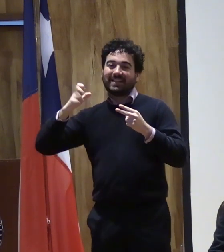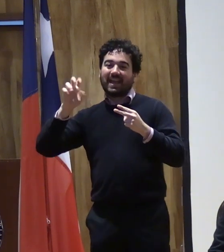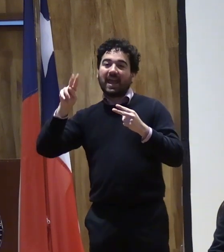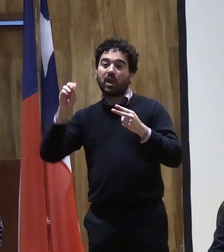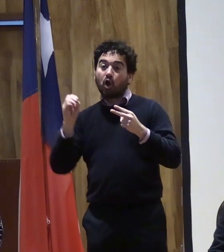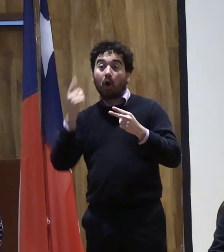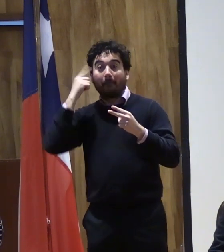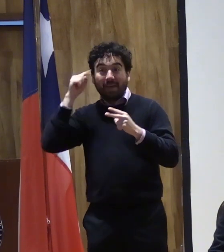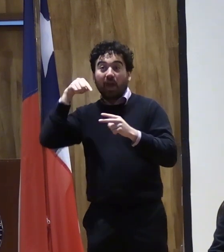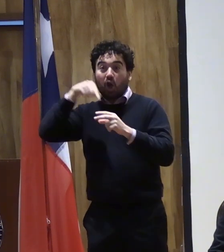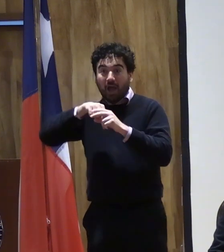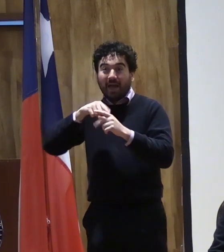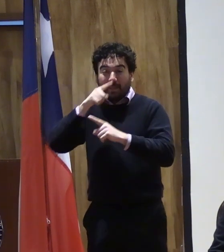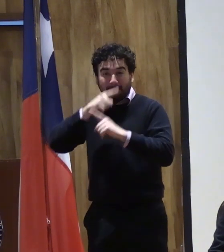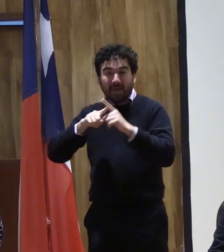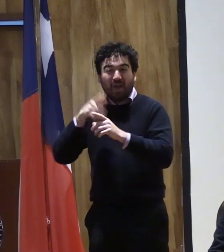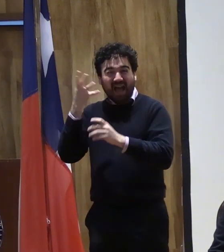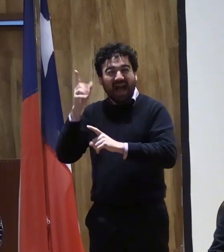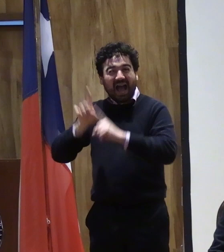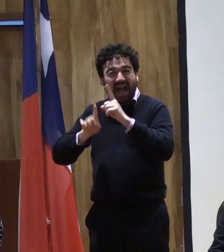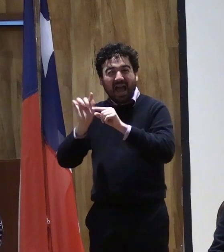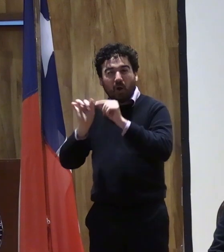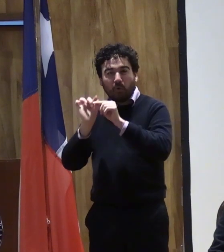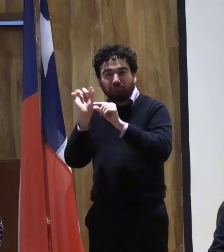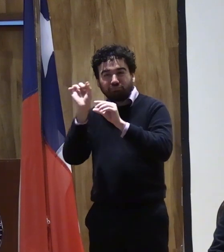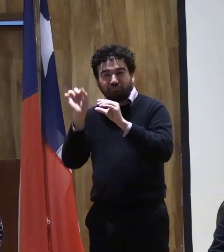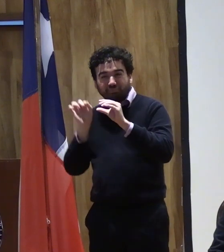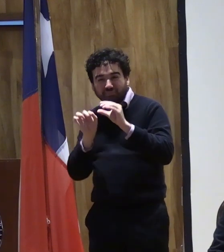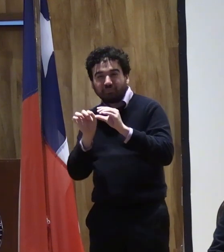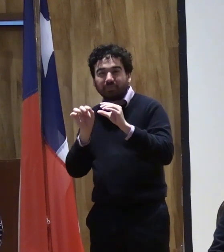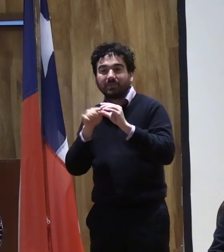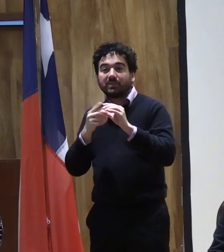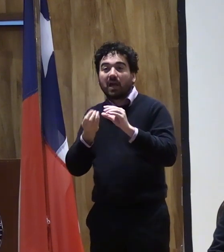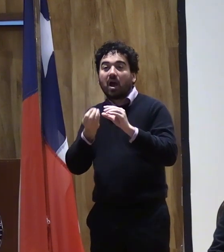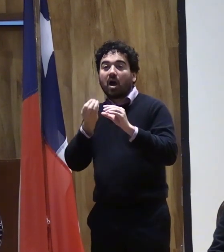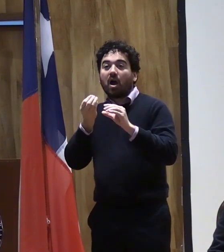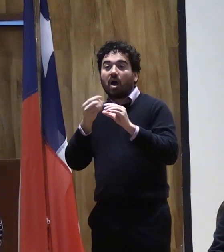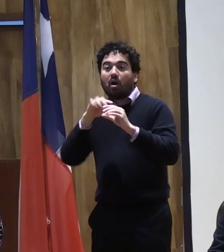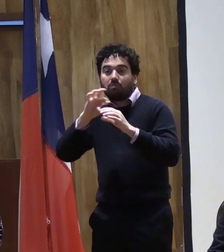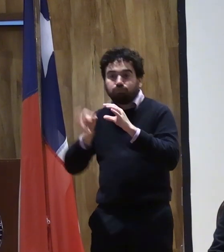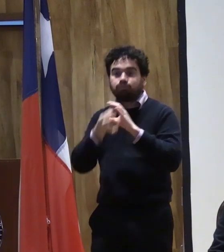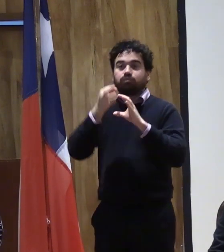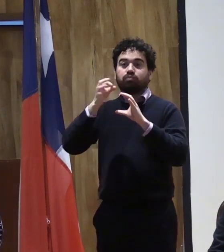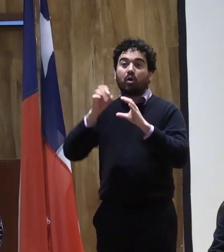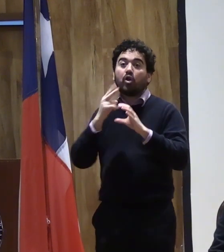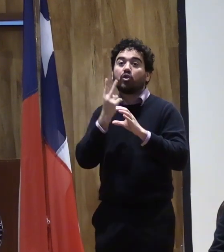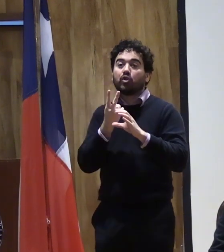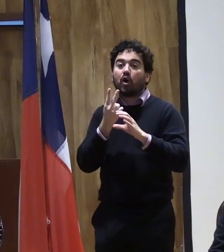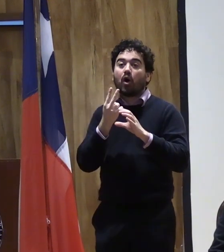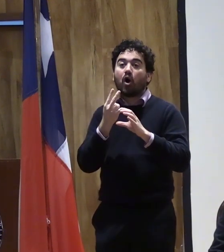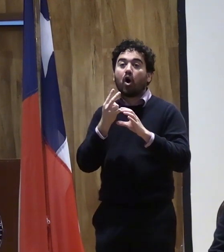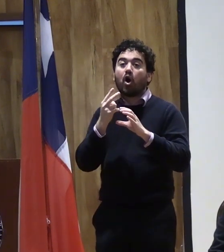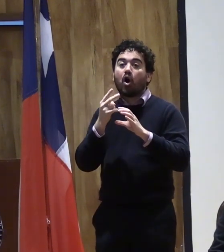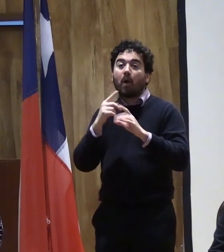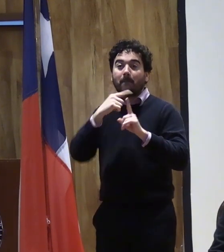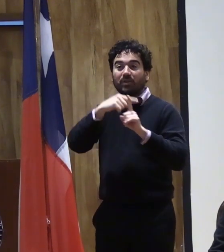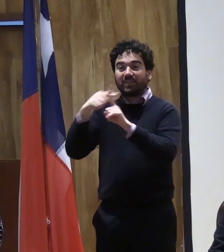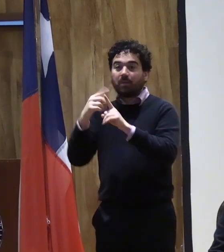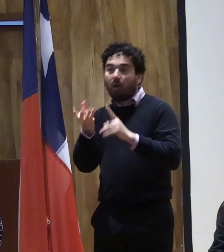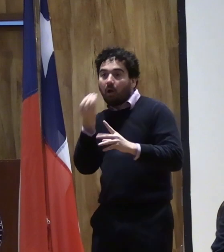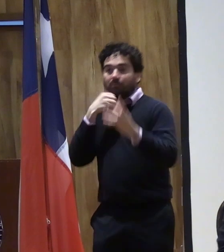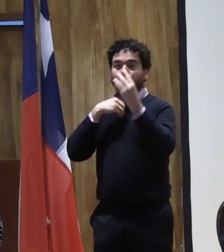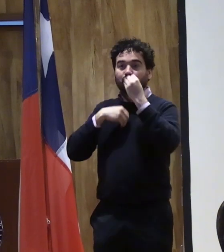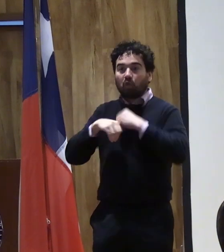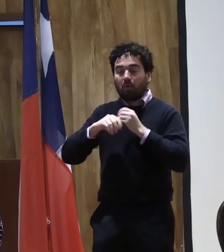también algunos átomos de carbono se comen 2 protones, uno y después otro, y se transforman en